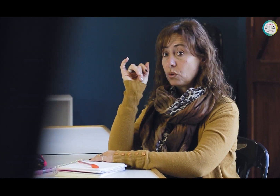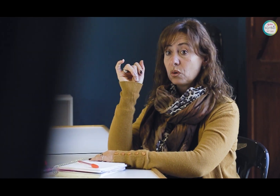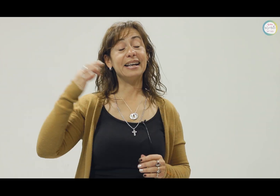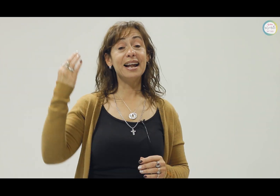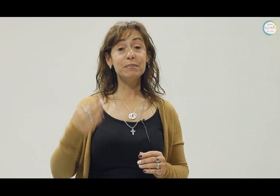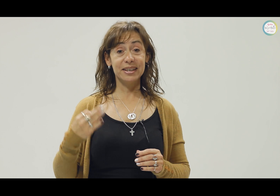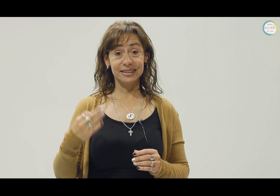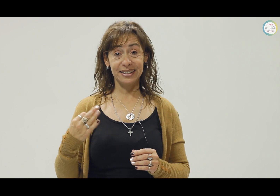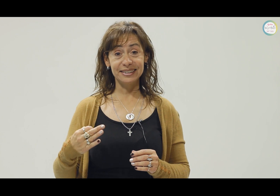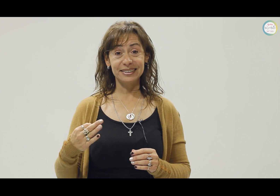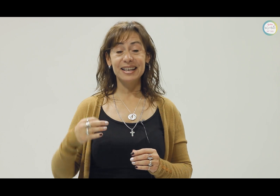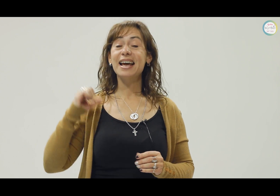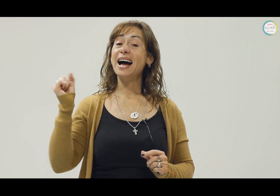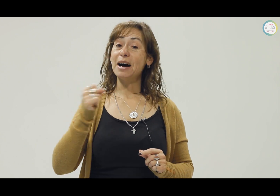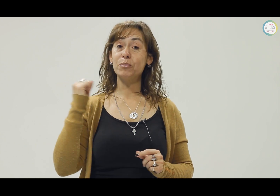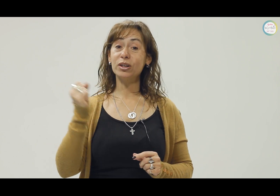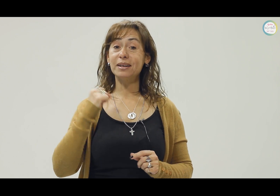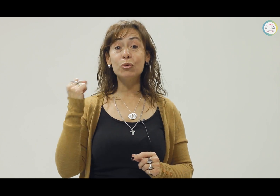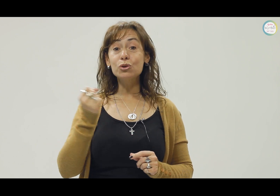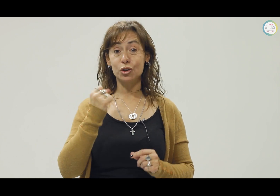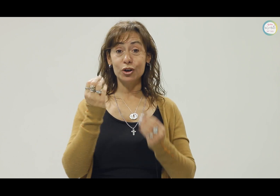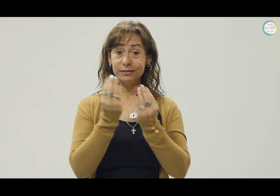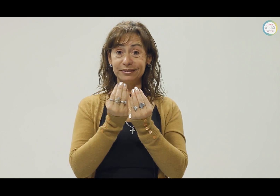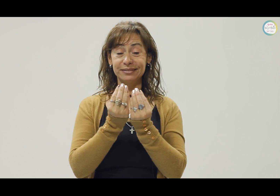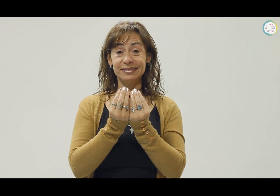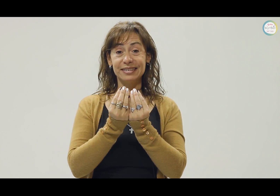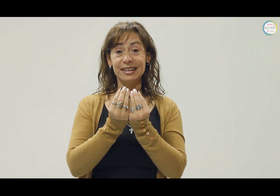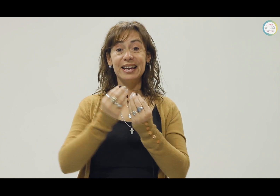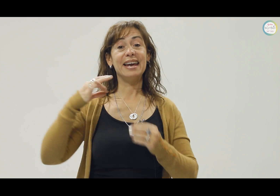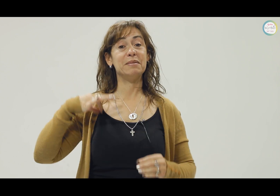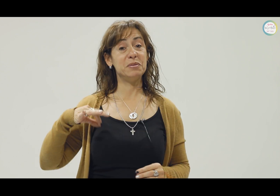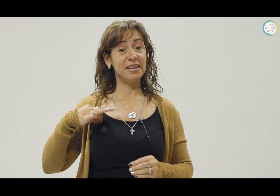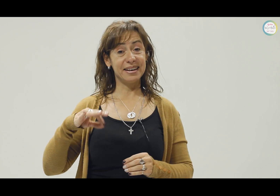Realmente aporta mucho en mi vida.